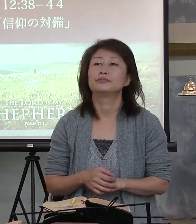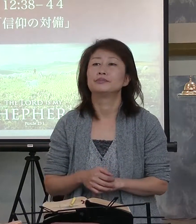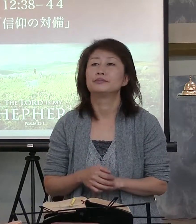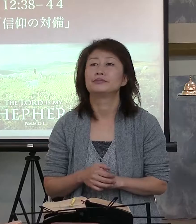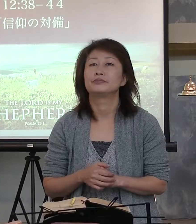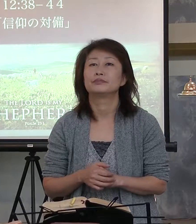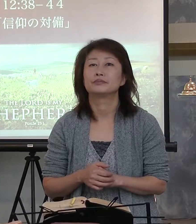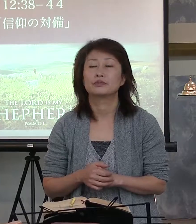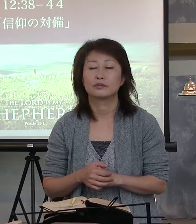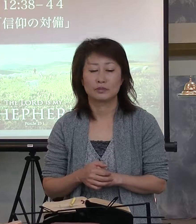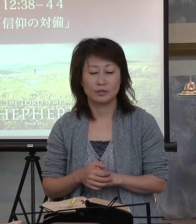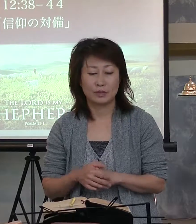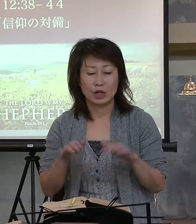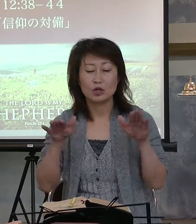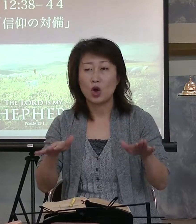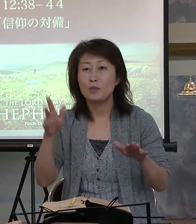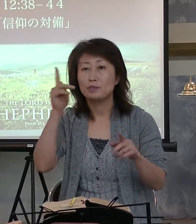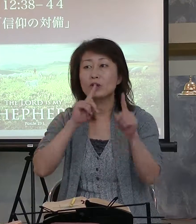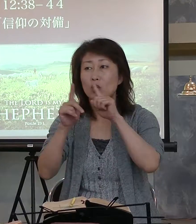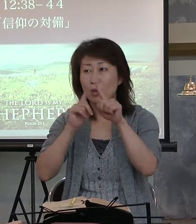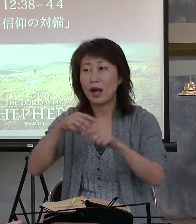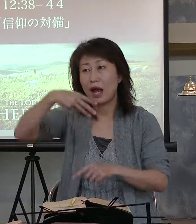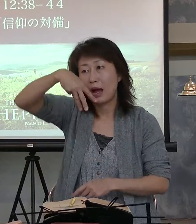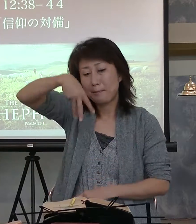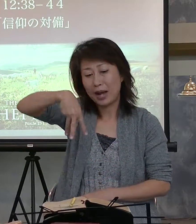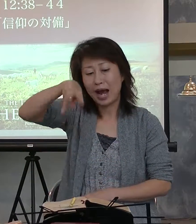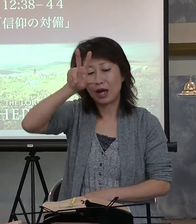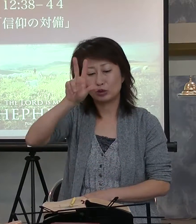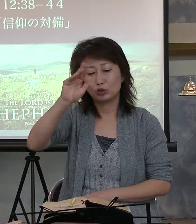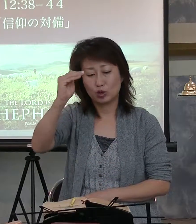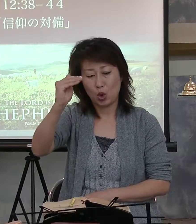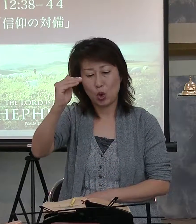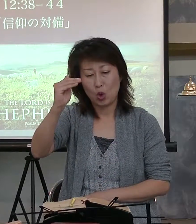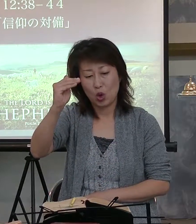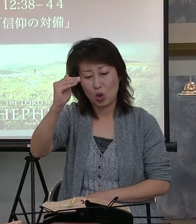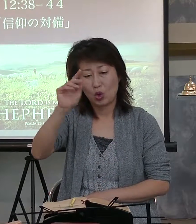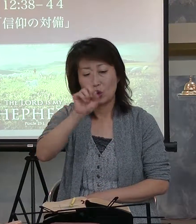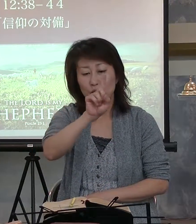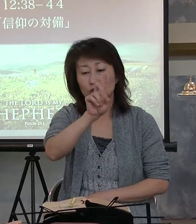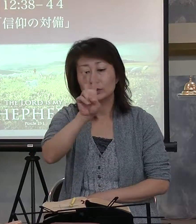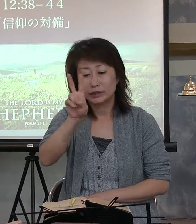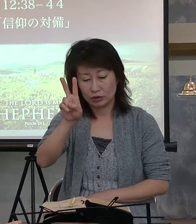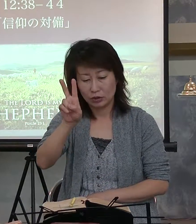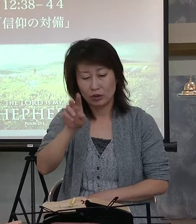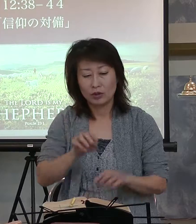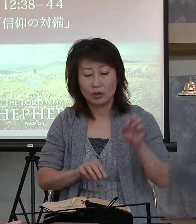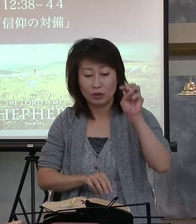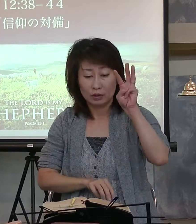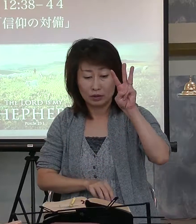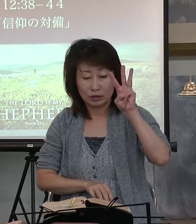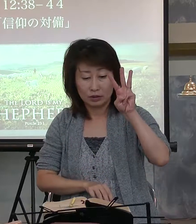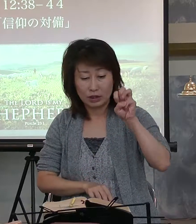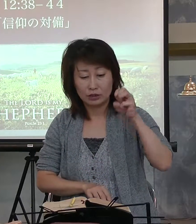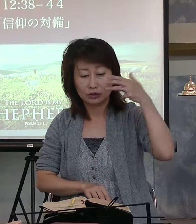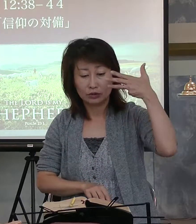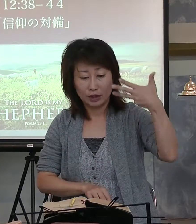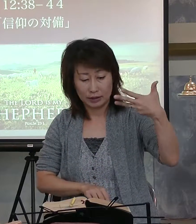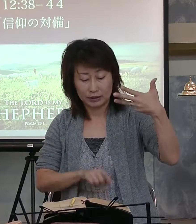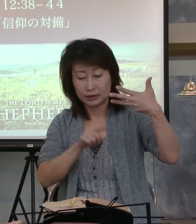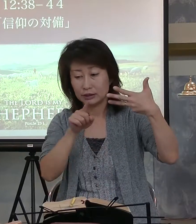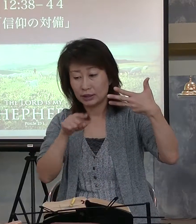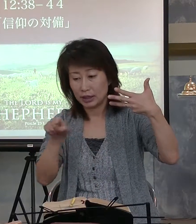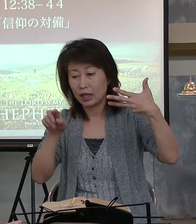はマルコによる福音書11章38節から44節まででございます